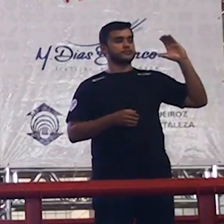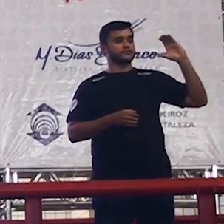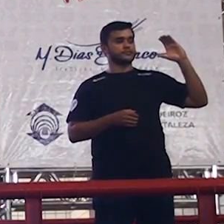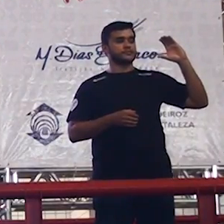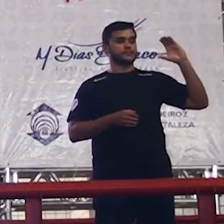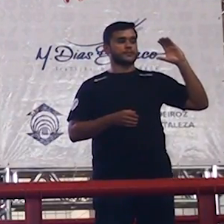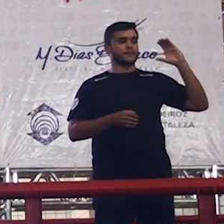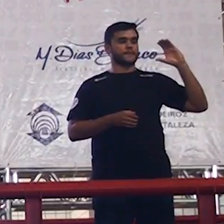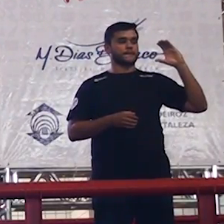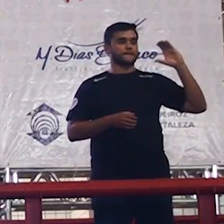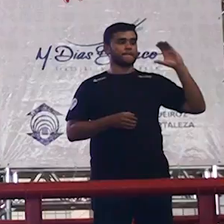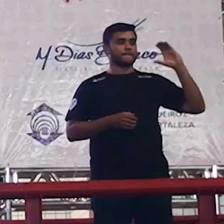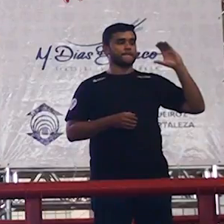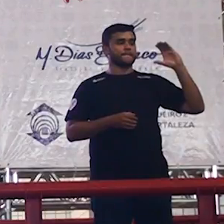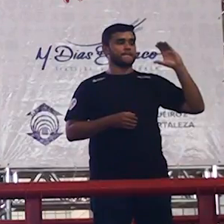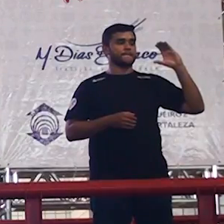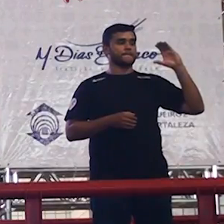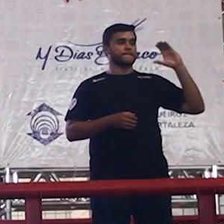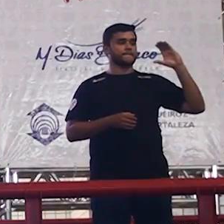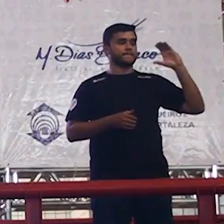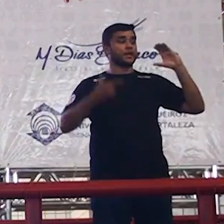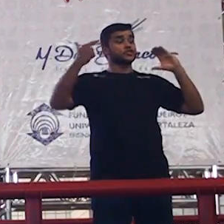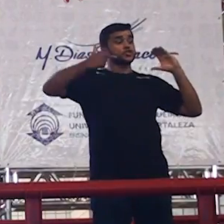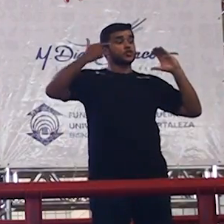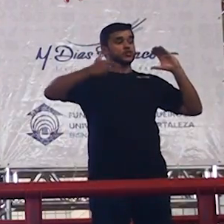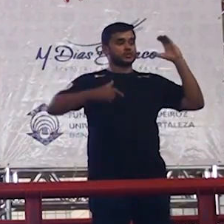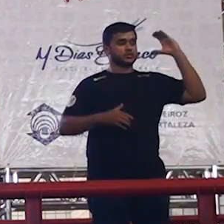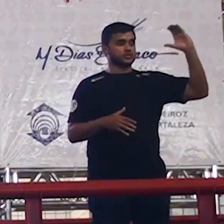Certo? Professor,